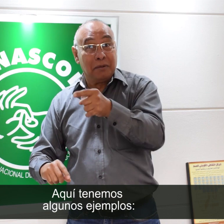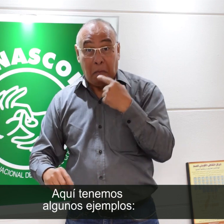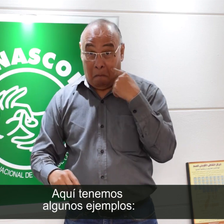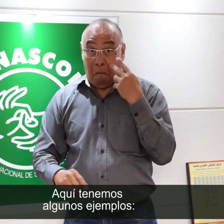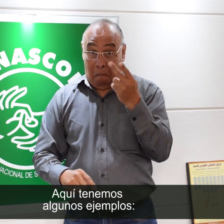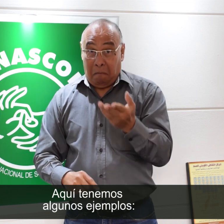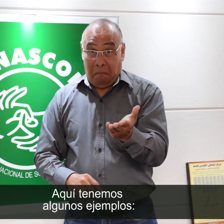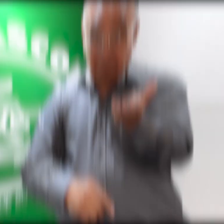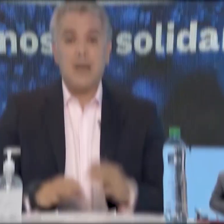tenemos algunos ejemplos.